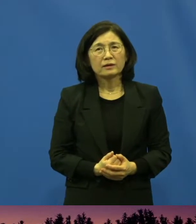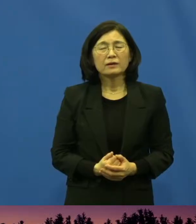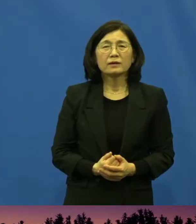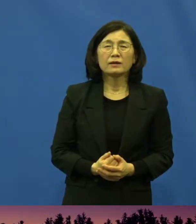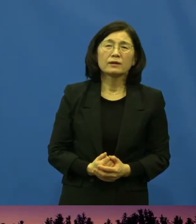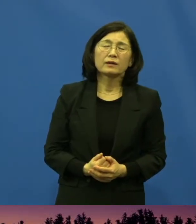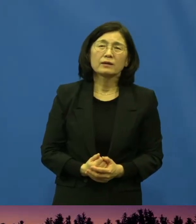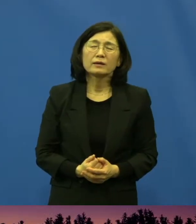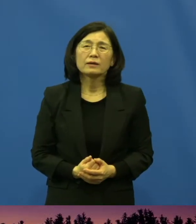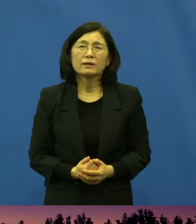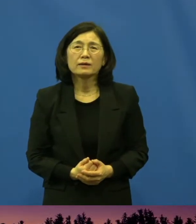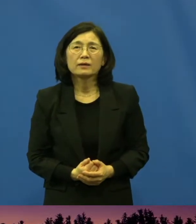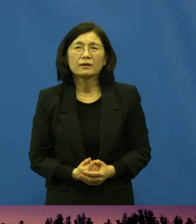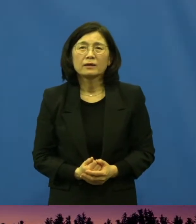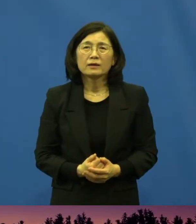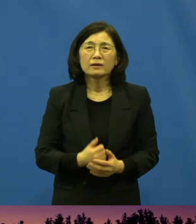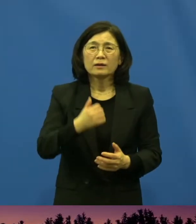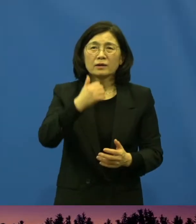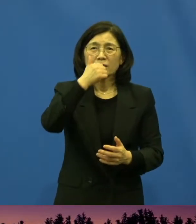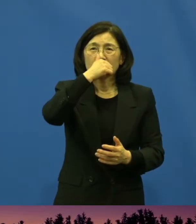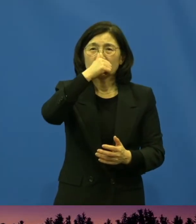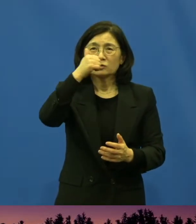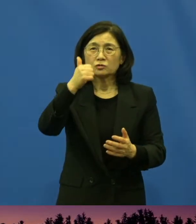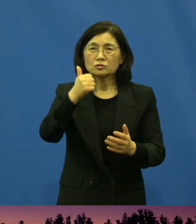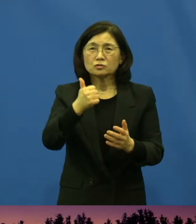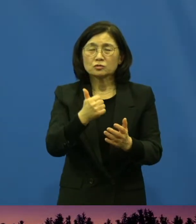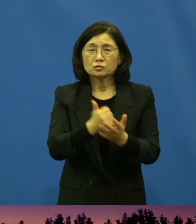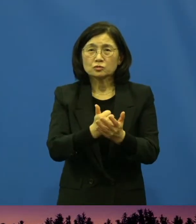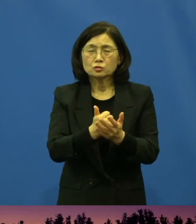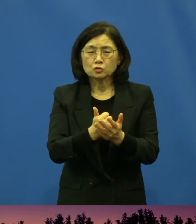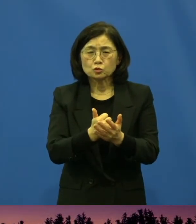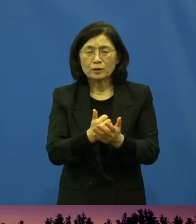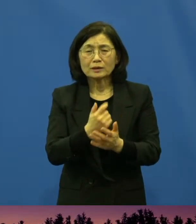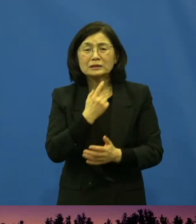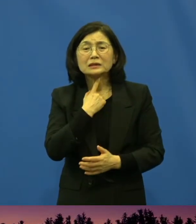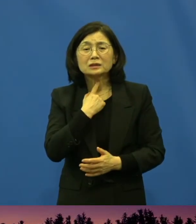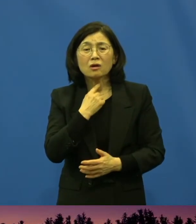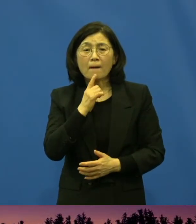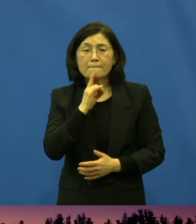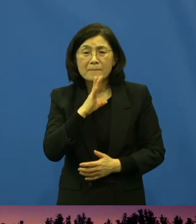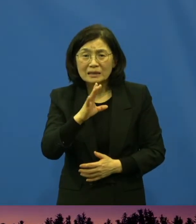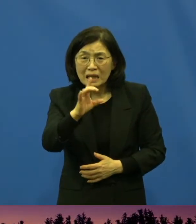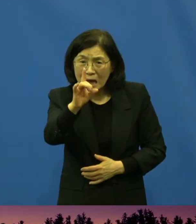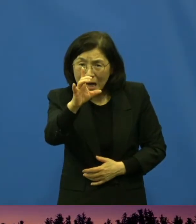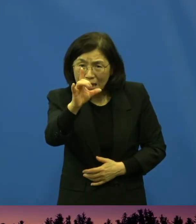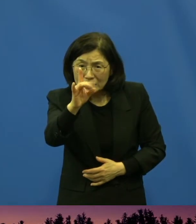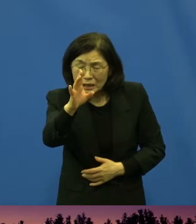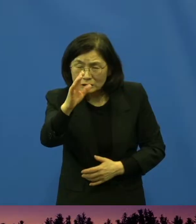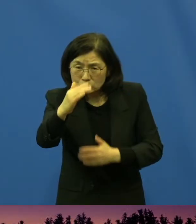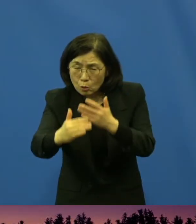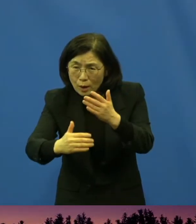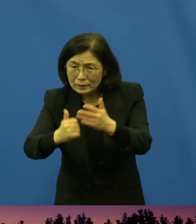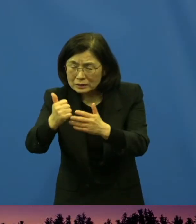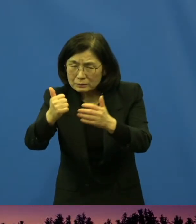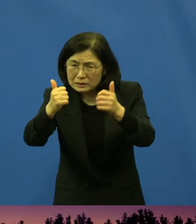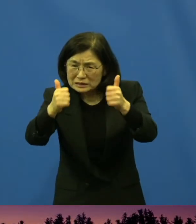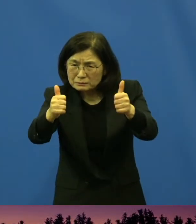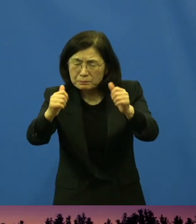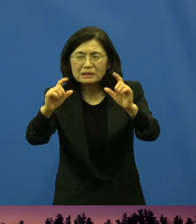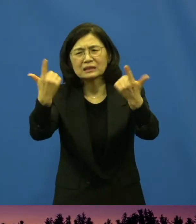그렇기 때문에 죄를 지은 것만으로 심판하시는 분이 아니에요. 우리의 연약함을 이해하시는